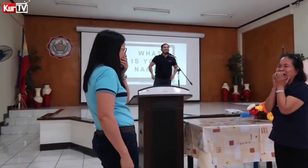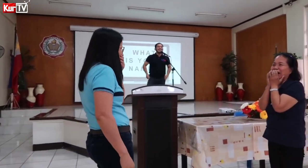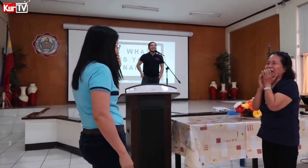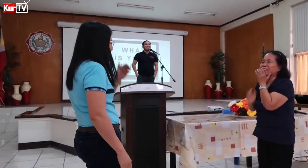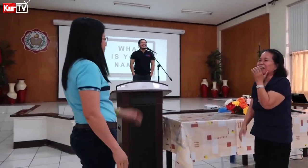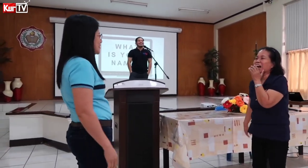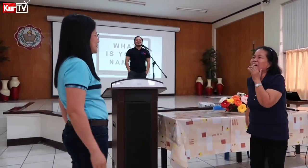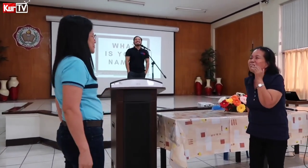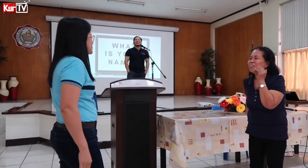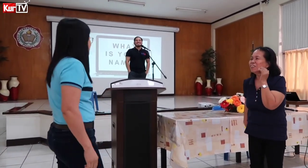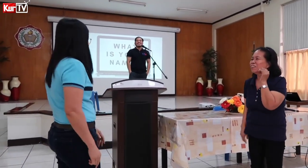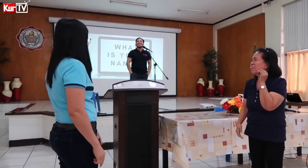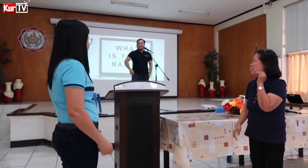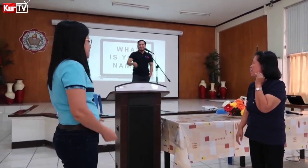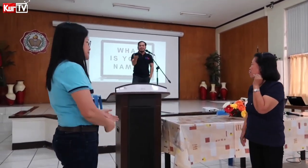what is your name? Gano ba? Kayo pa.